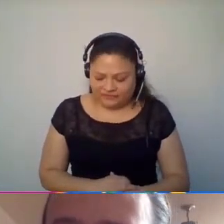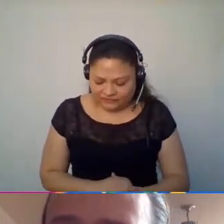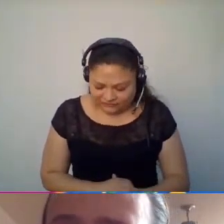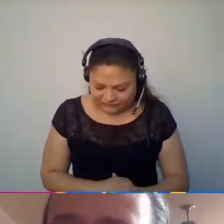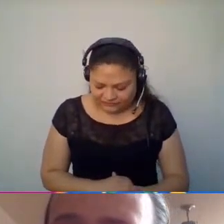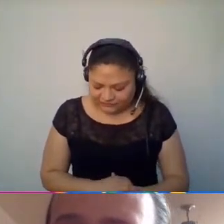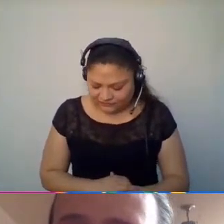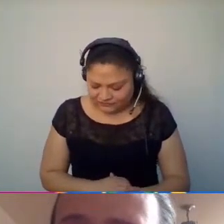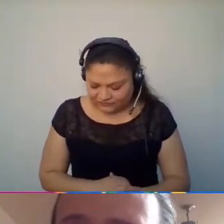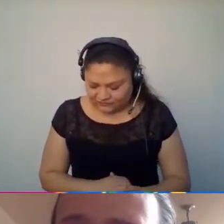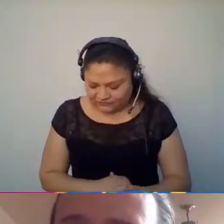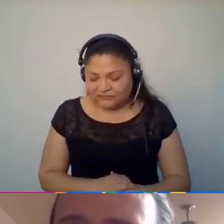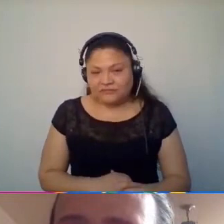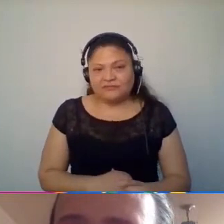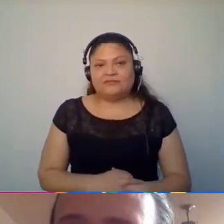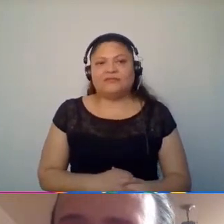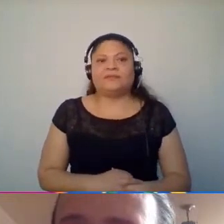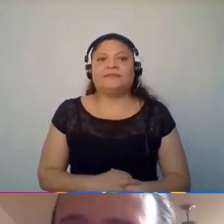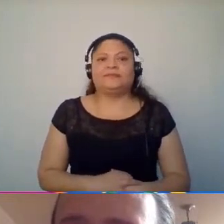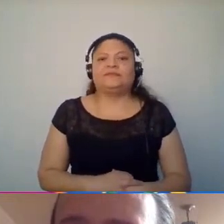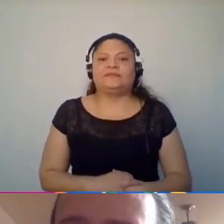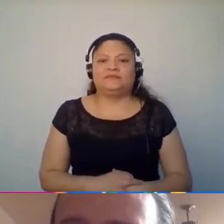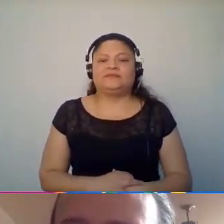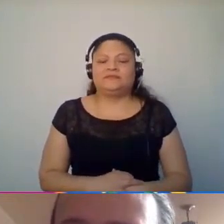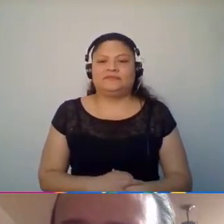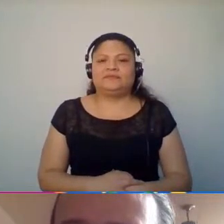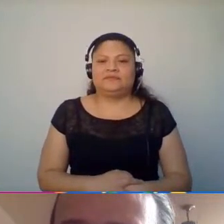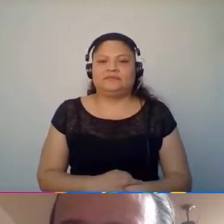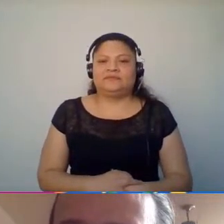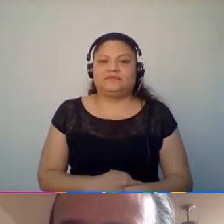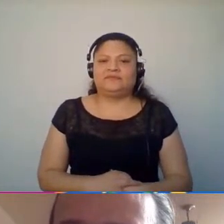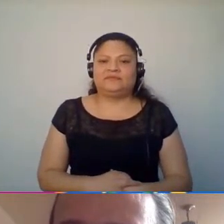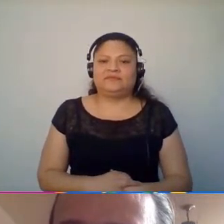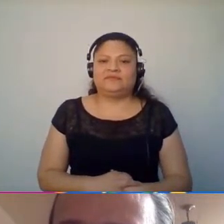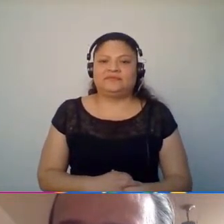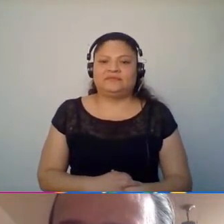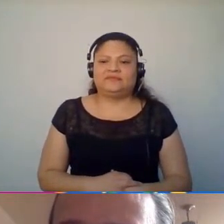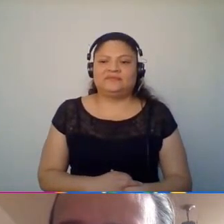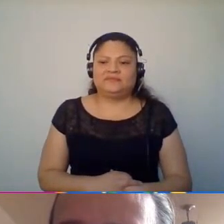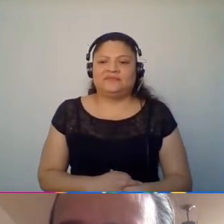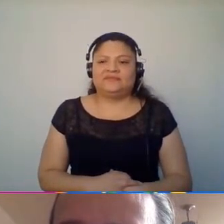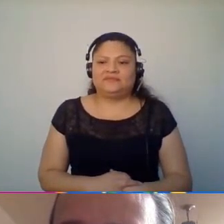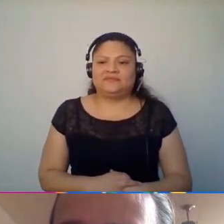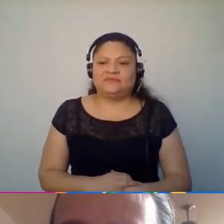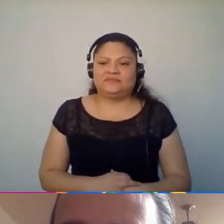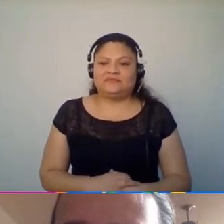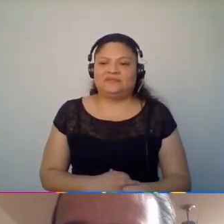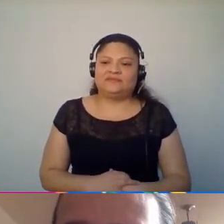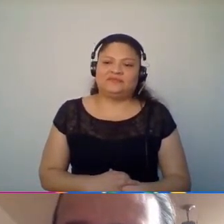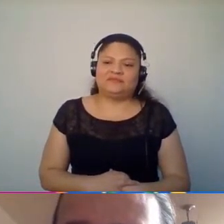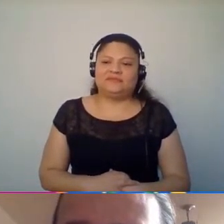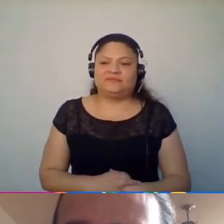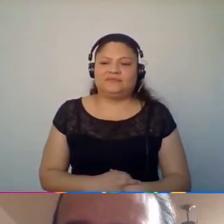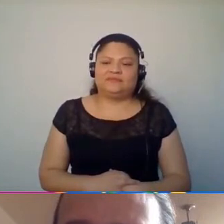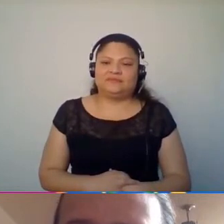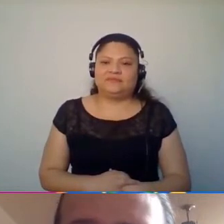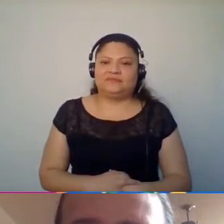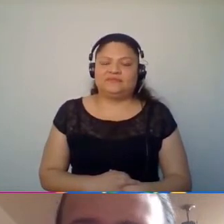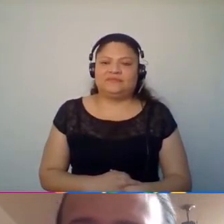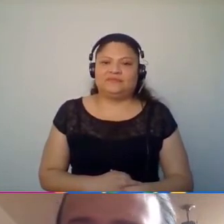llegado a este nivel sin comprender los temas, ¿no? Algunos compañeros de los alumnos con la discapacidad los ayudan y apoyan.